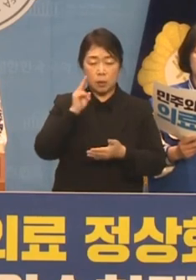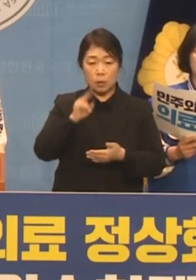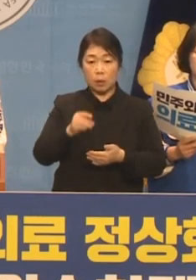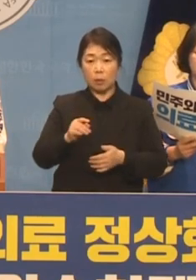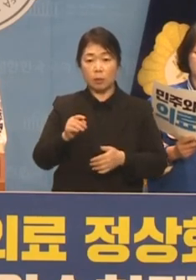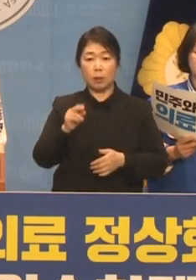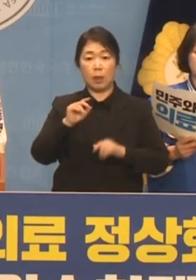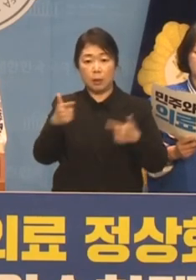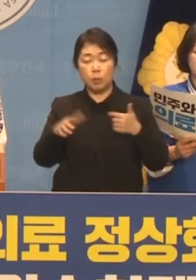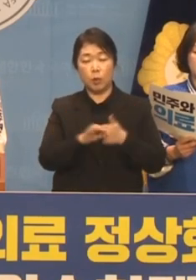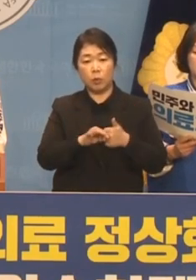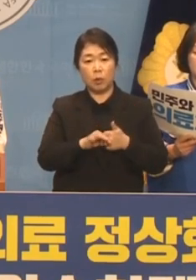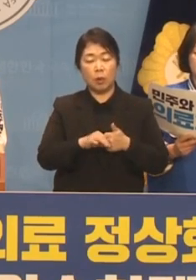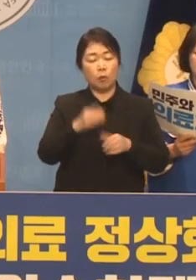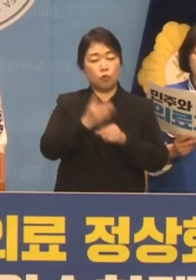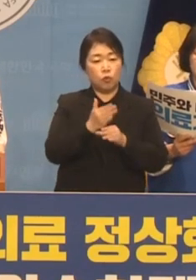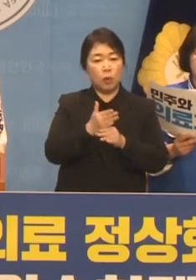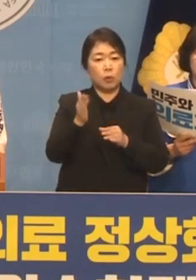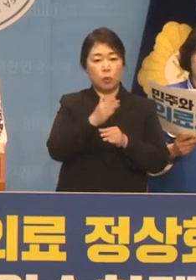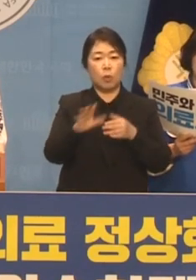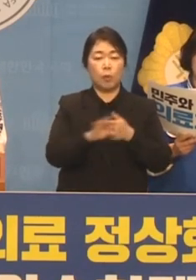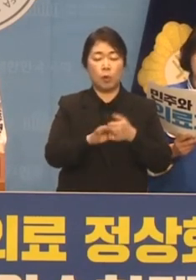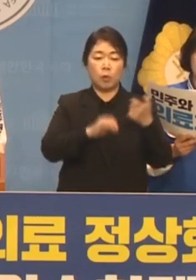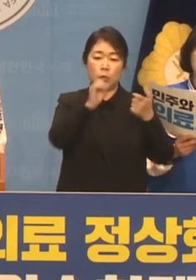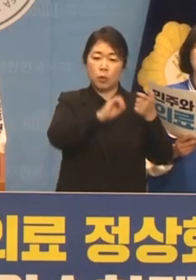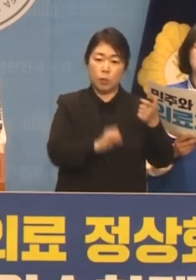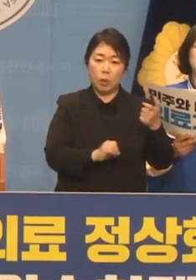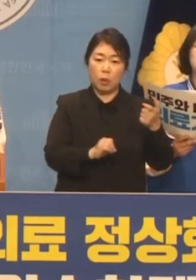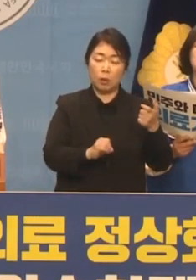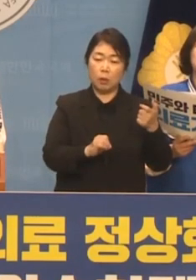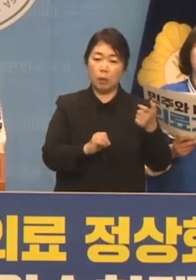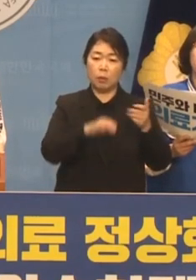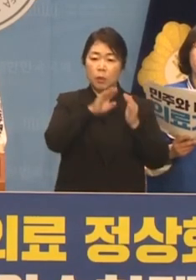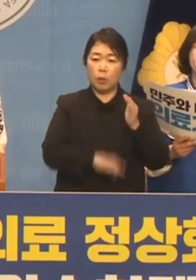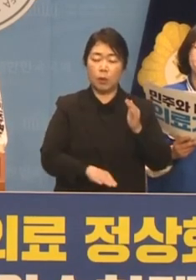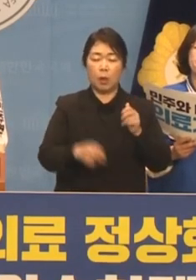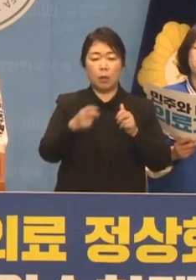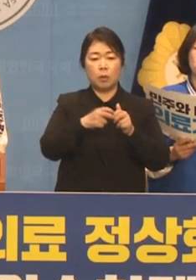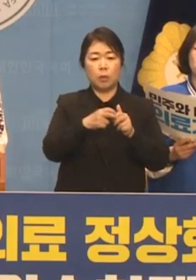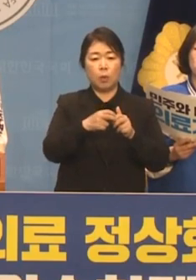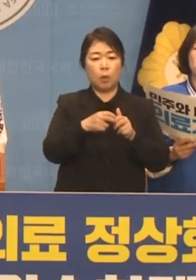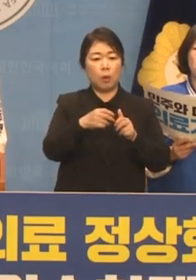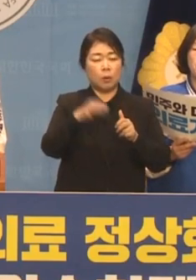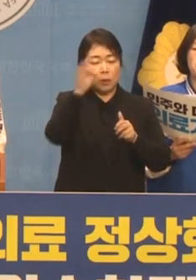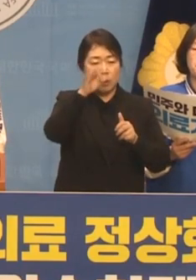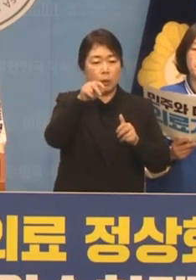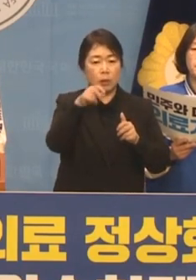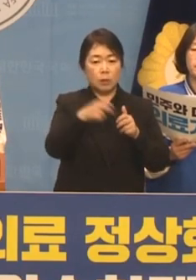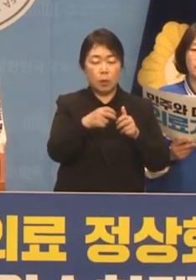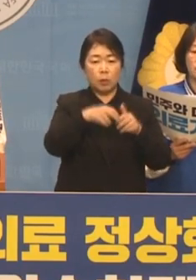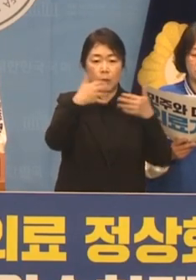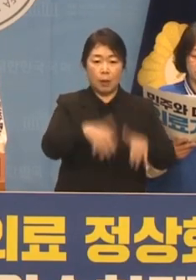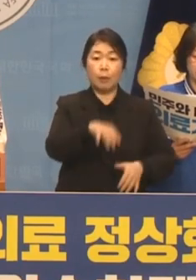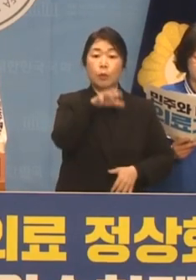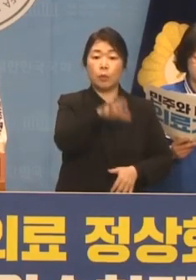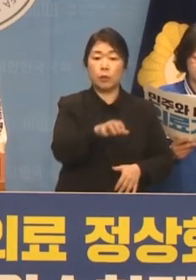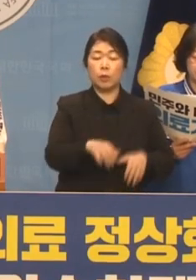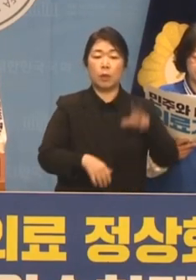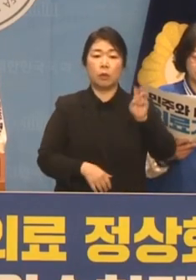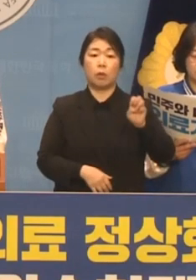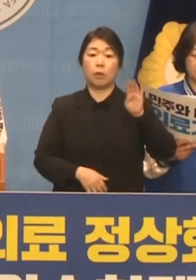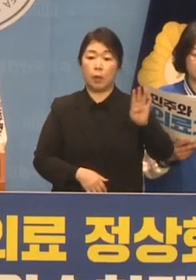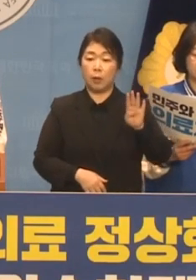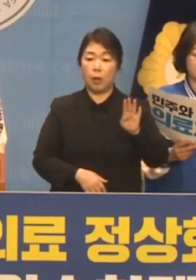충족률이 60% 미만인 의료 취약지는 34개 거의 60% 달하고 어